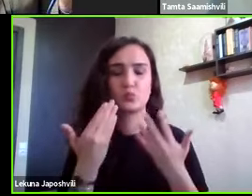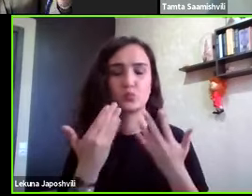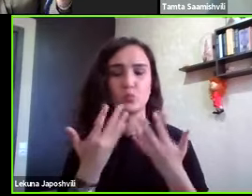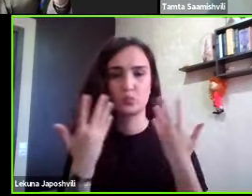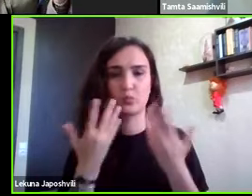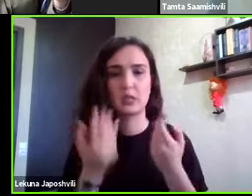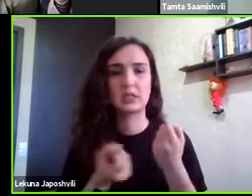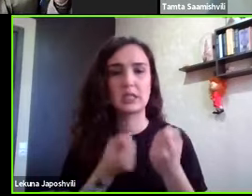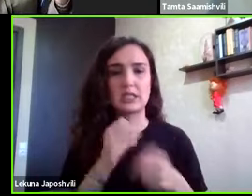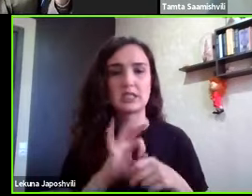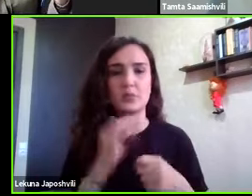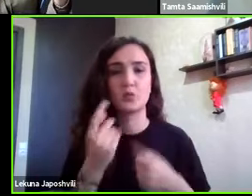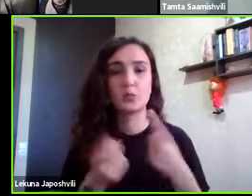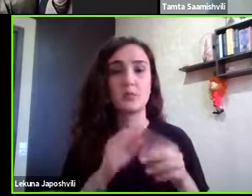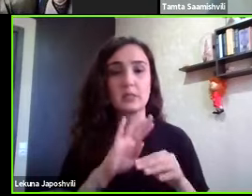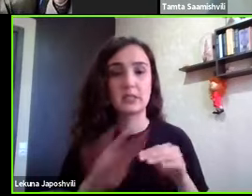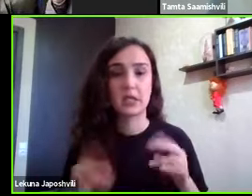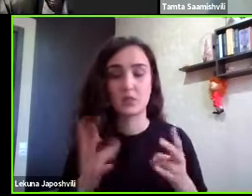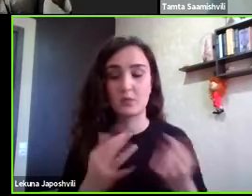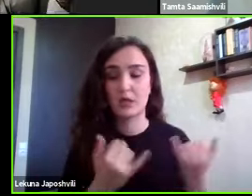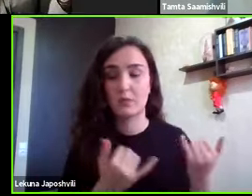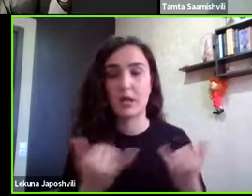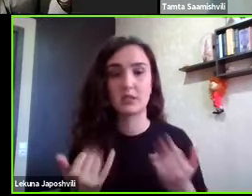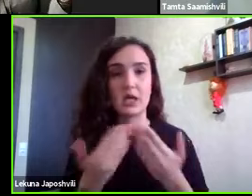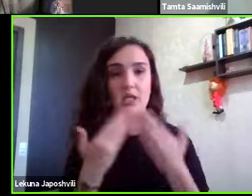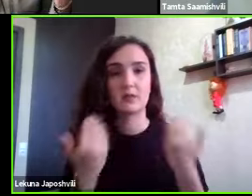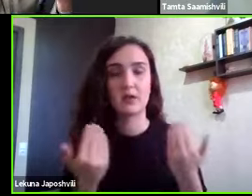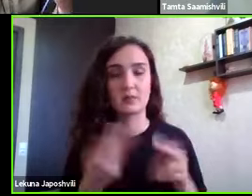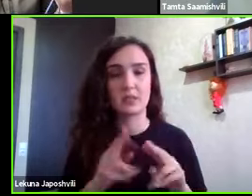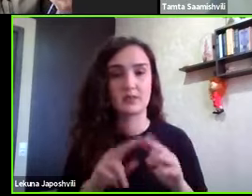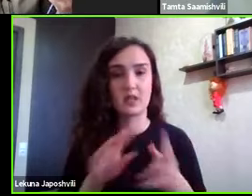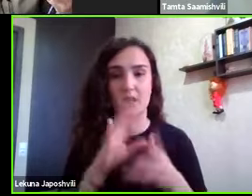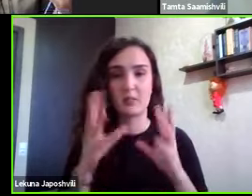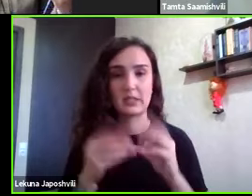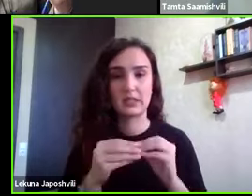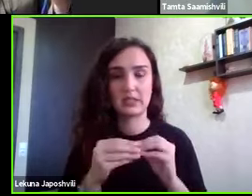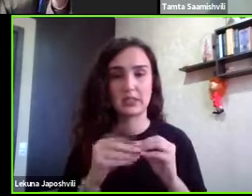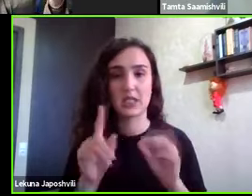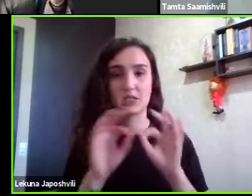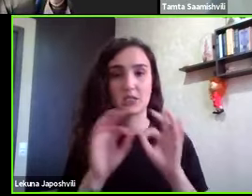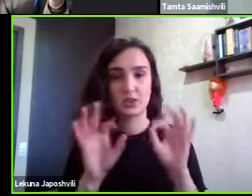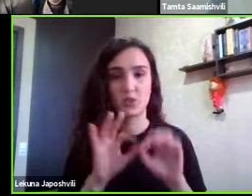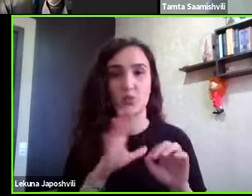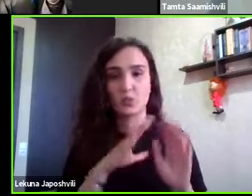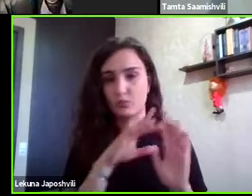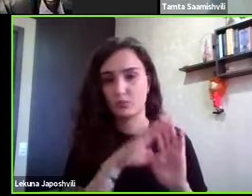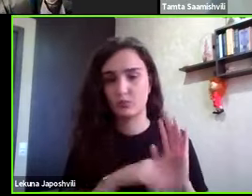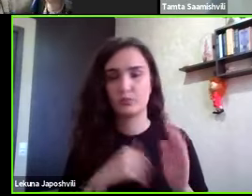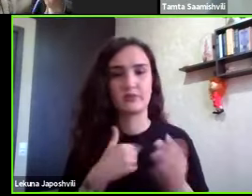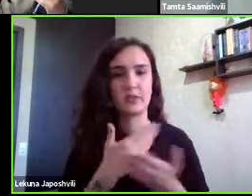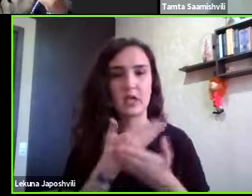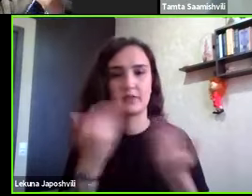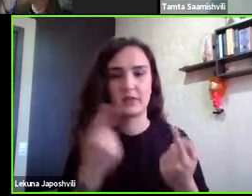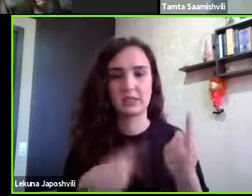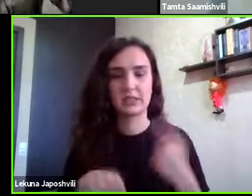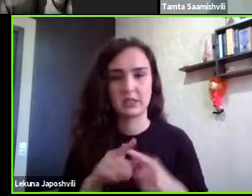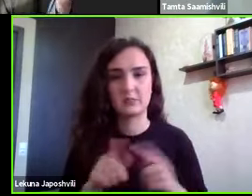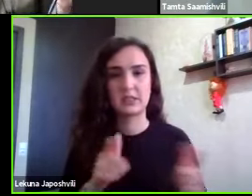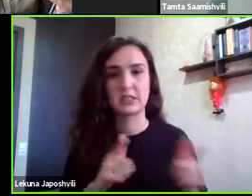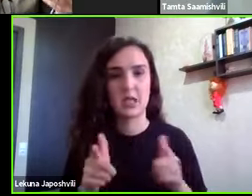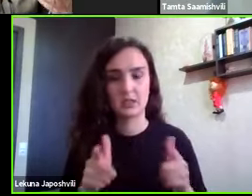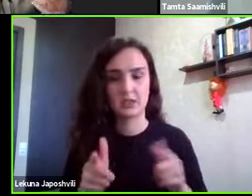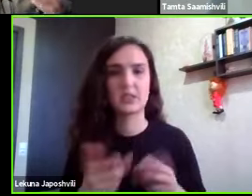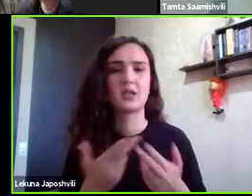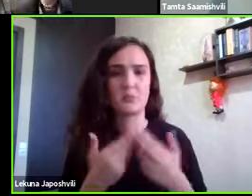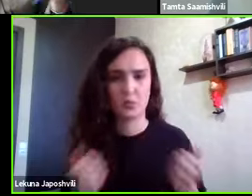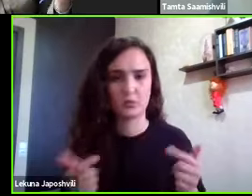წუთში რადგან არა გვაქვს ეს ყველაფერი უკვე ზემოთ აღნიშნული, ხო? და არ ვართ სათანადოდ, ზად, რა თქმა